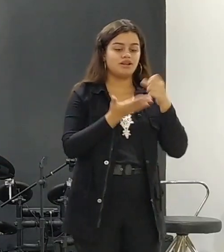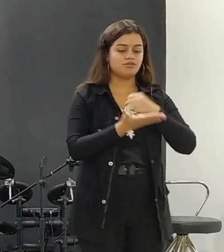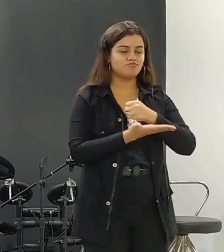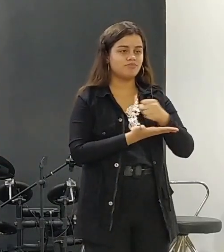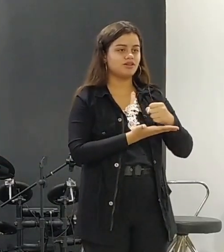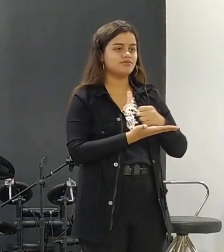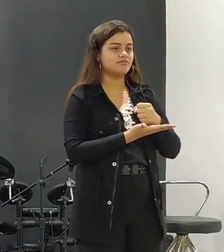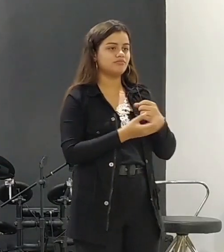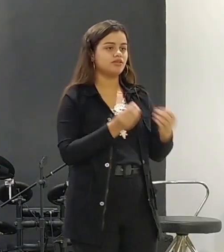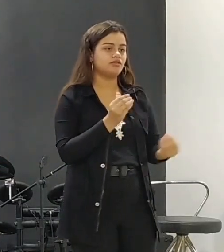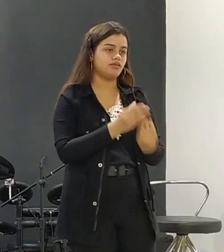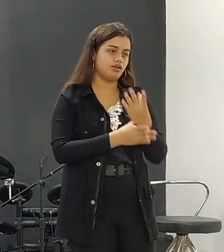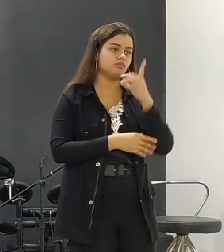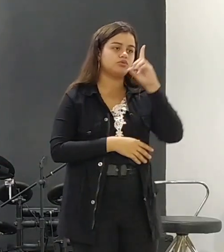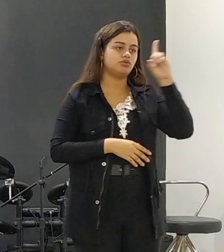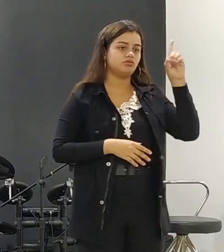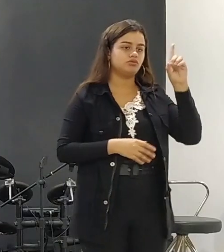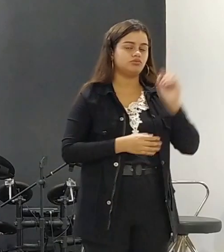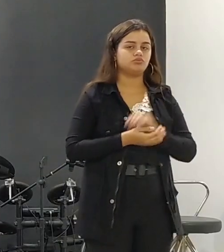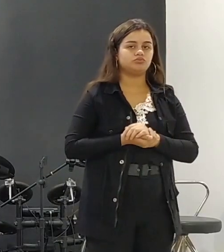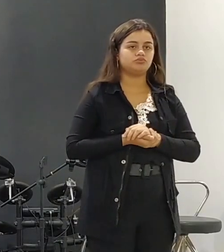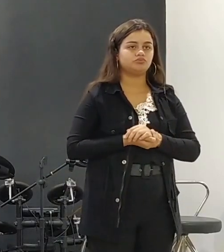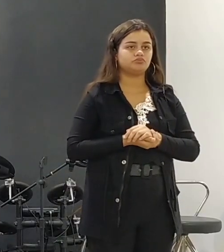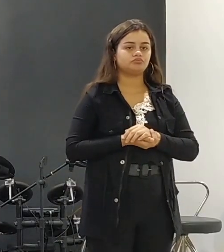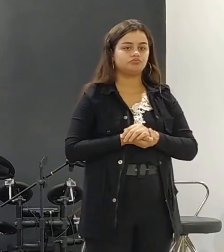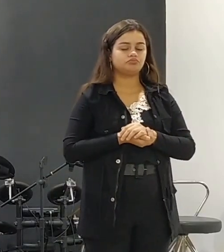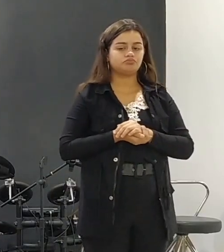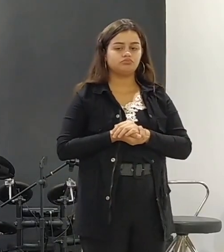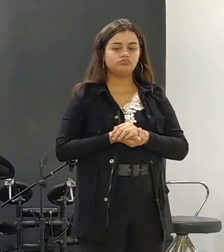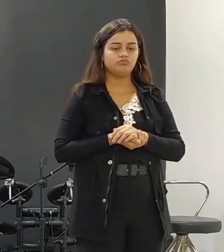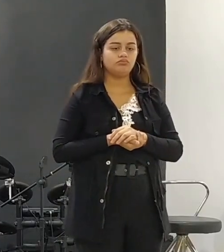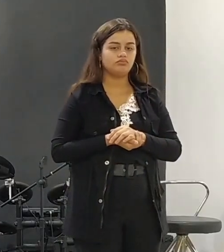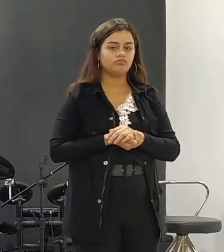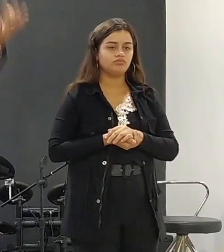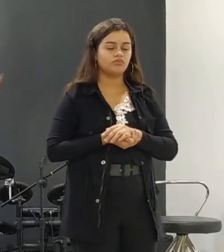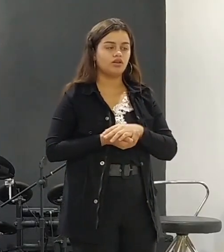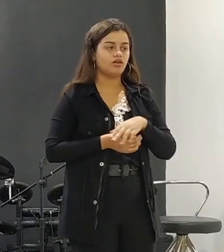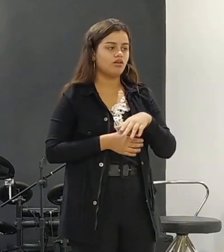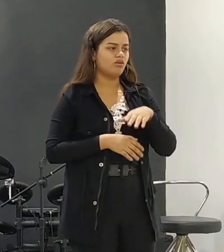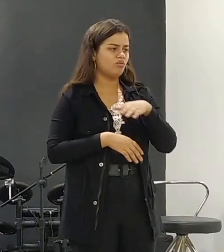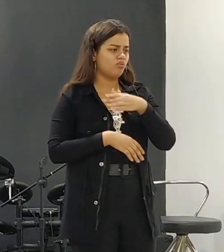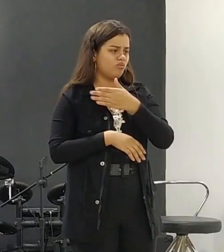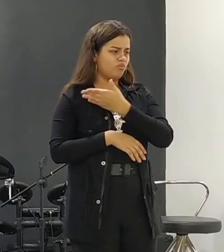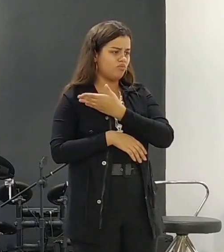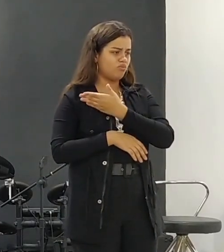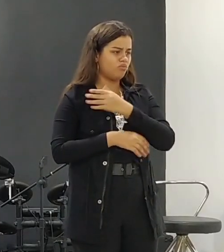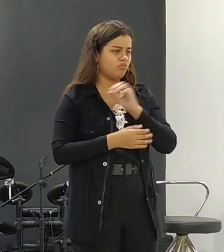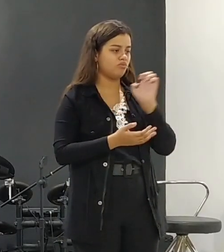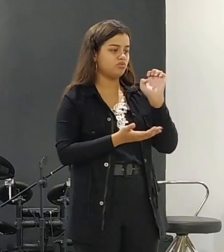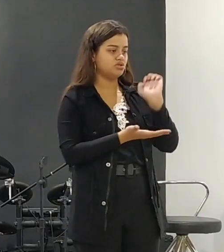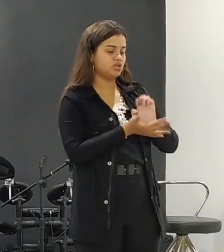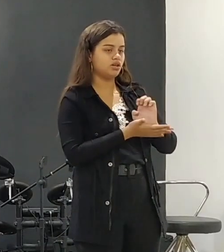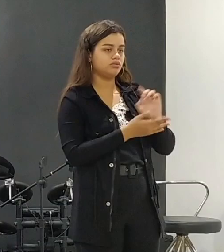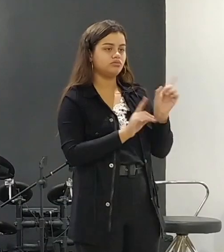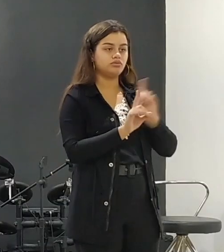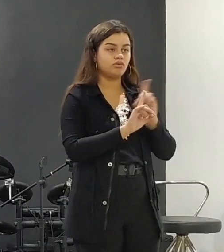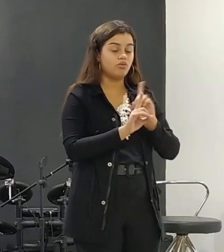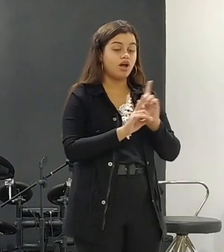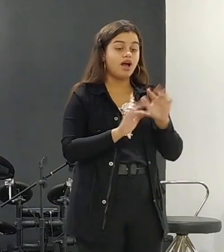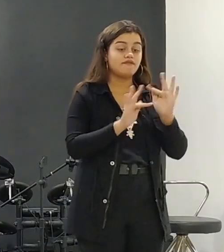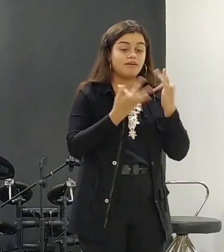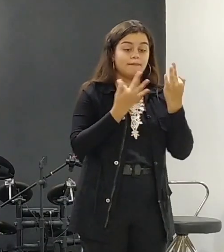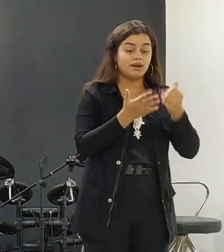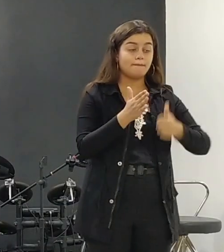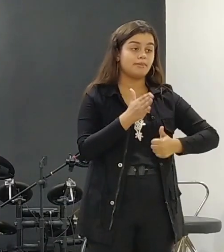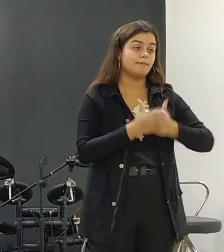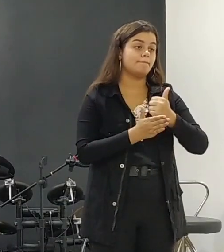estrutura criada por Deus, não é o Estado. O Estado é algo que veio muito tempo depois. A família é a primeira